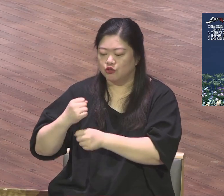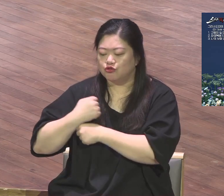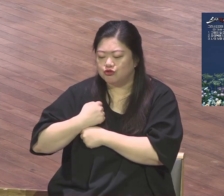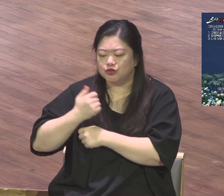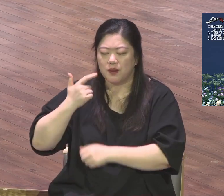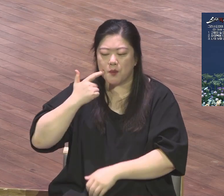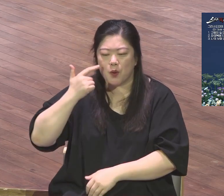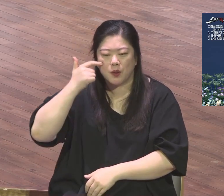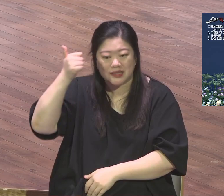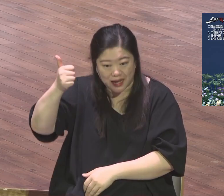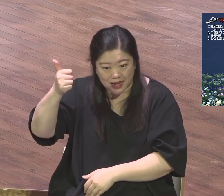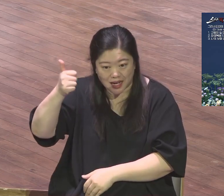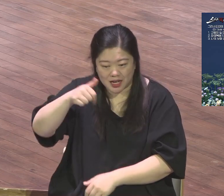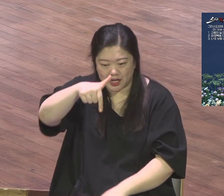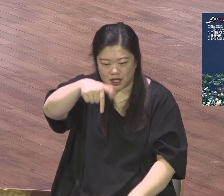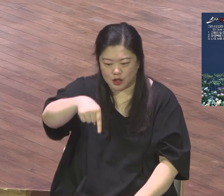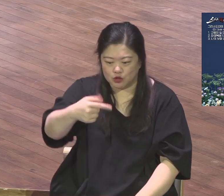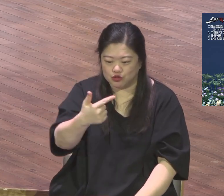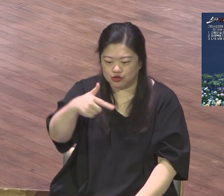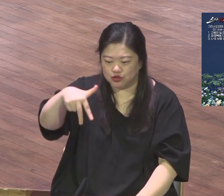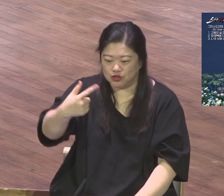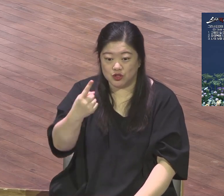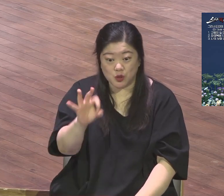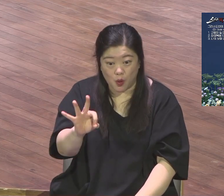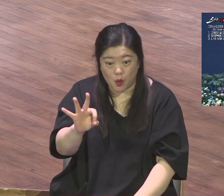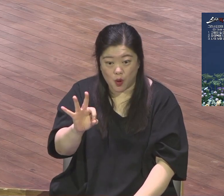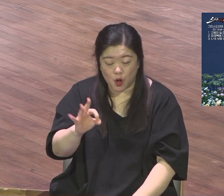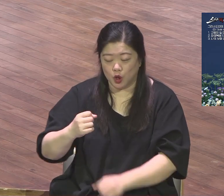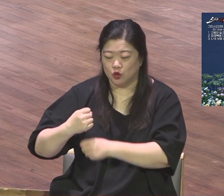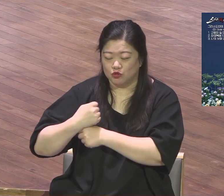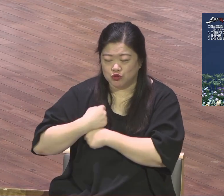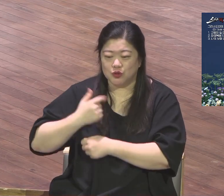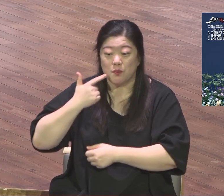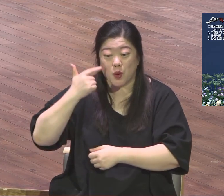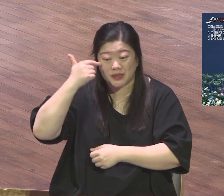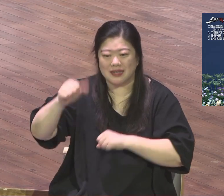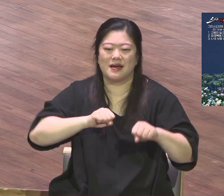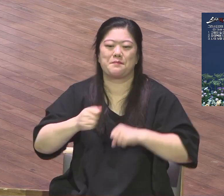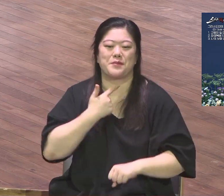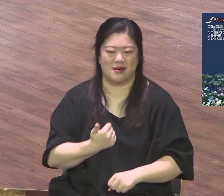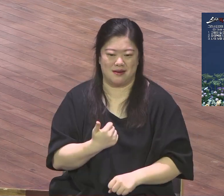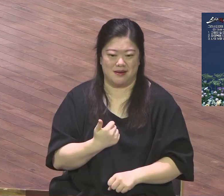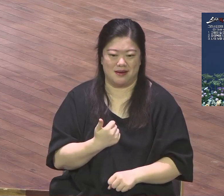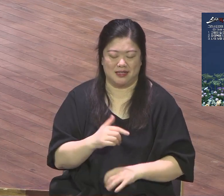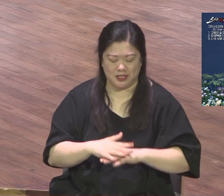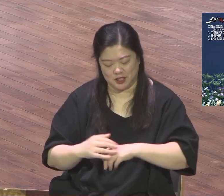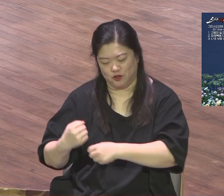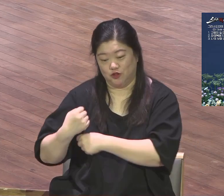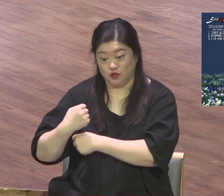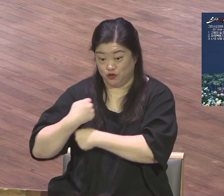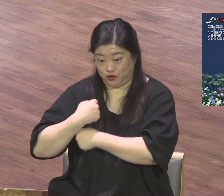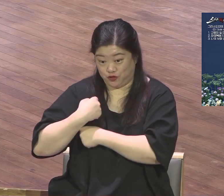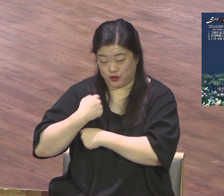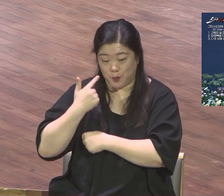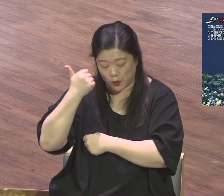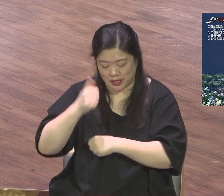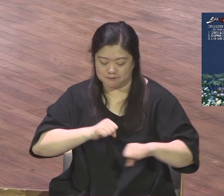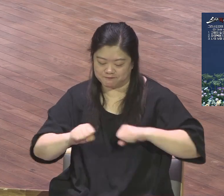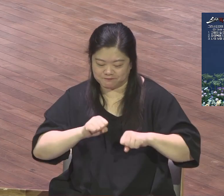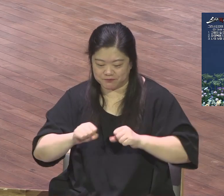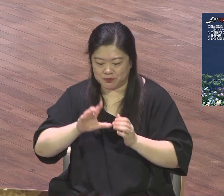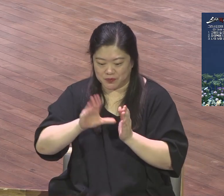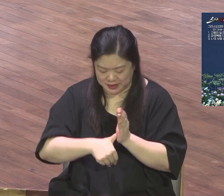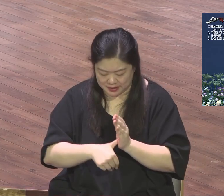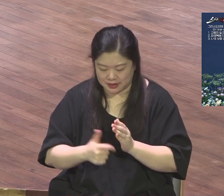오후에는 그 당시 초등학교 담임 목사님 최동진 목사님, 교단 총회장도 하셨던 최동진 목사님인데요. 그 확장주일학교